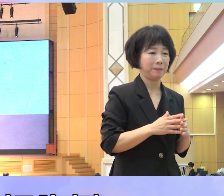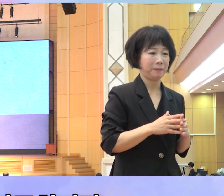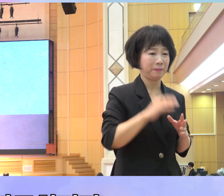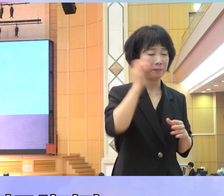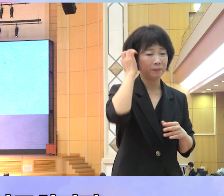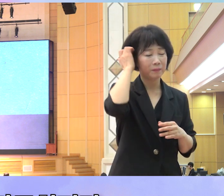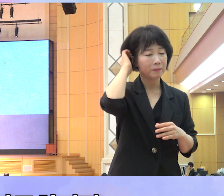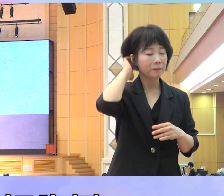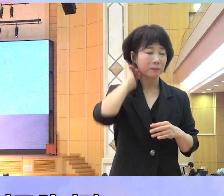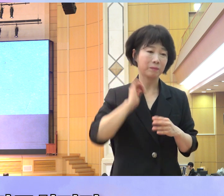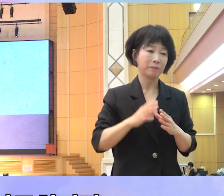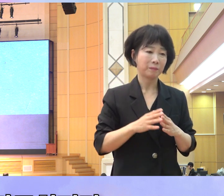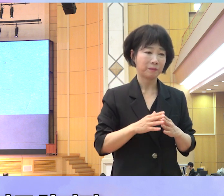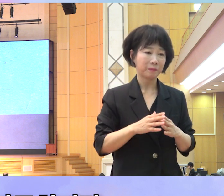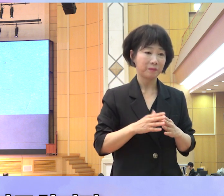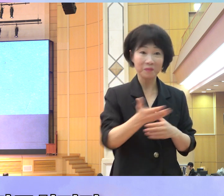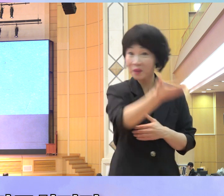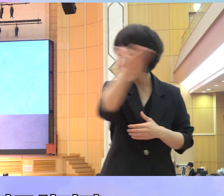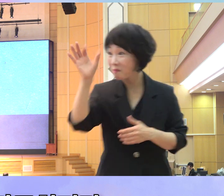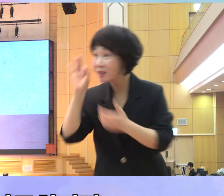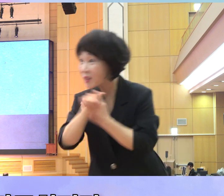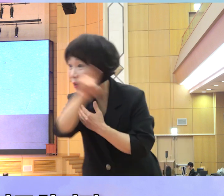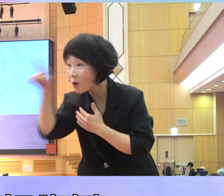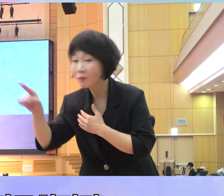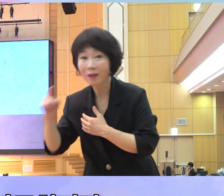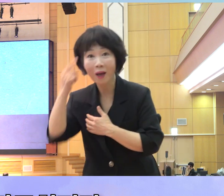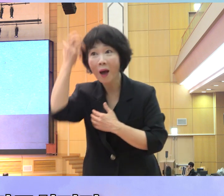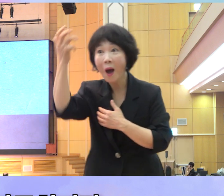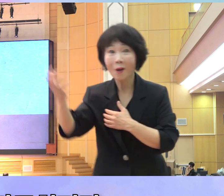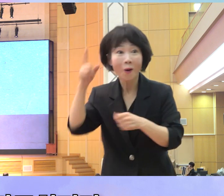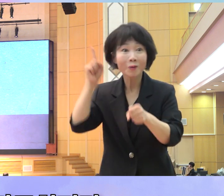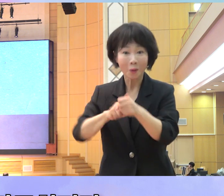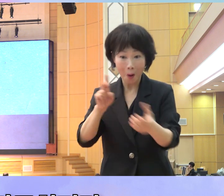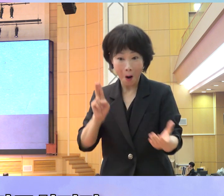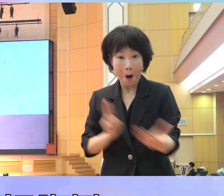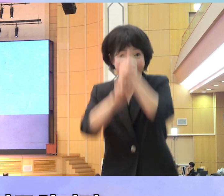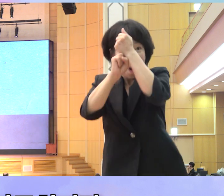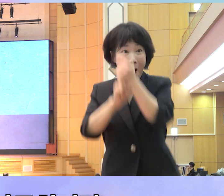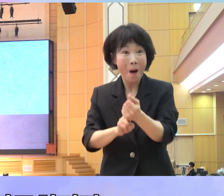상태에서 사람들은 영적으로 뭐가 생겨요? 빈틈이 생겨요.